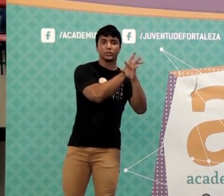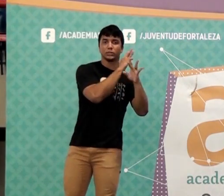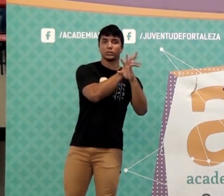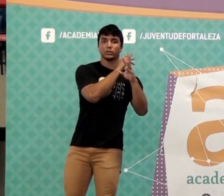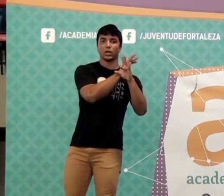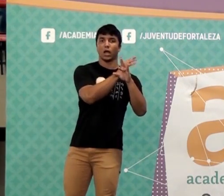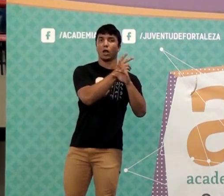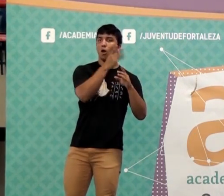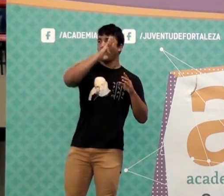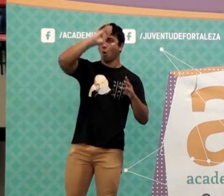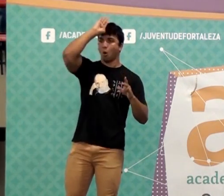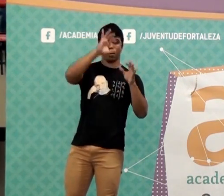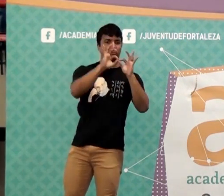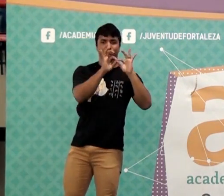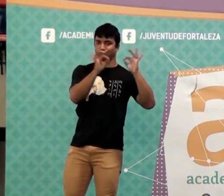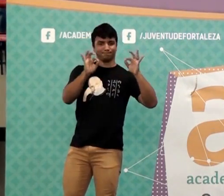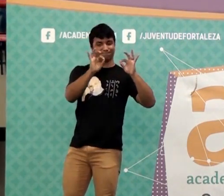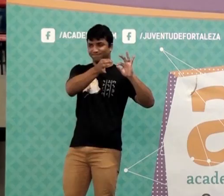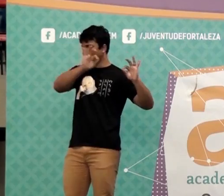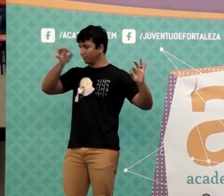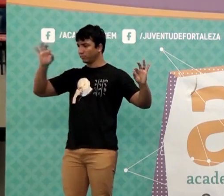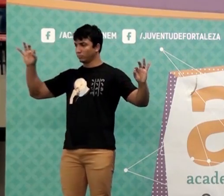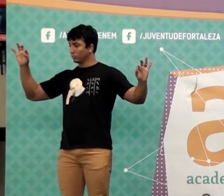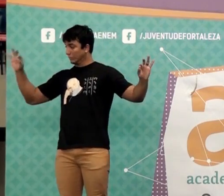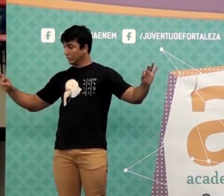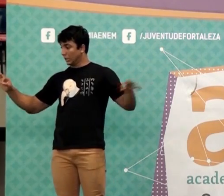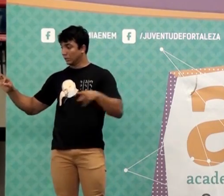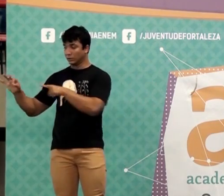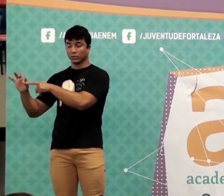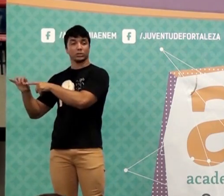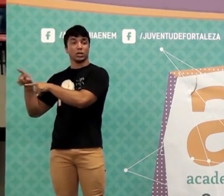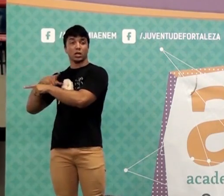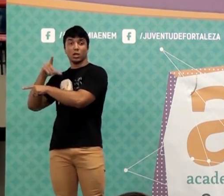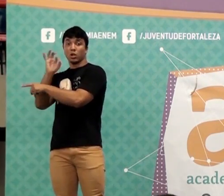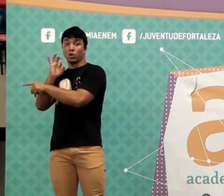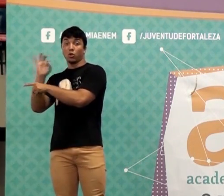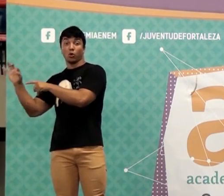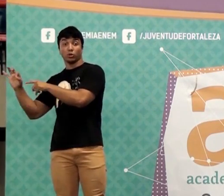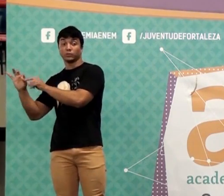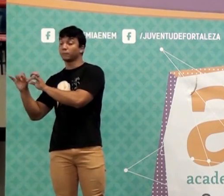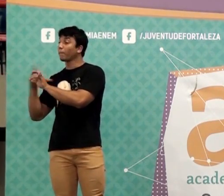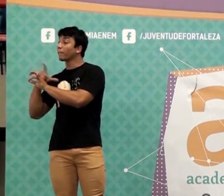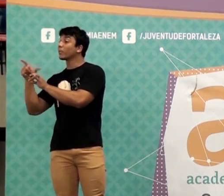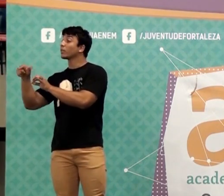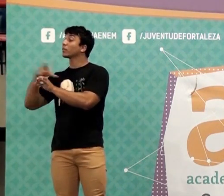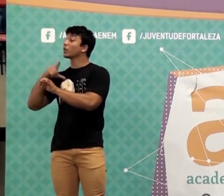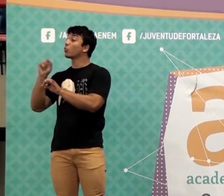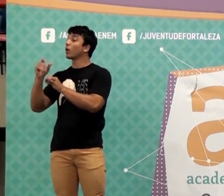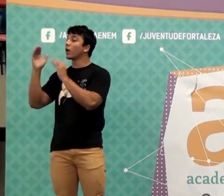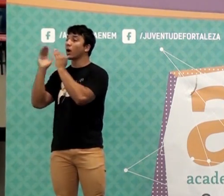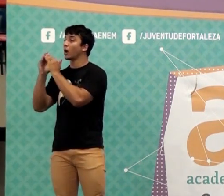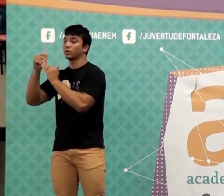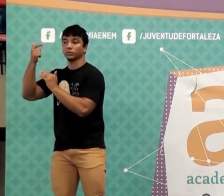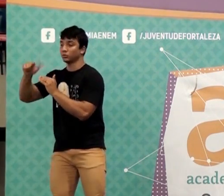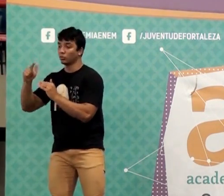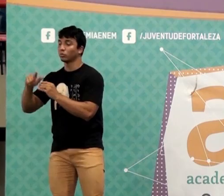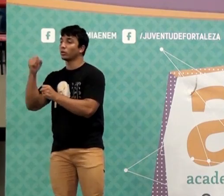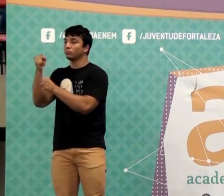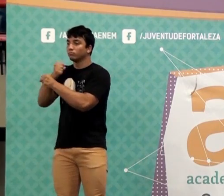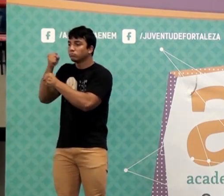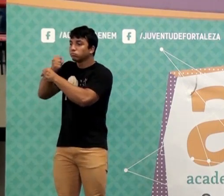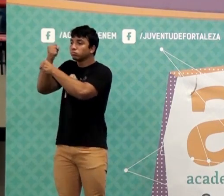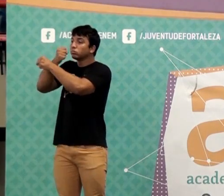que ligasse a Roma. Você foi para o reino de tão distante. Chegando lá, você não tinha onde morar. Você fez